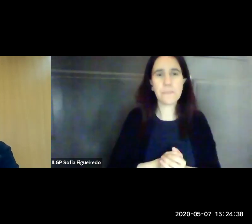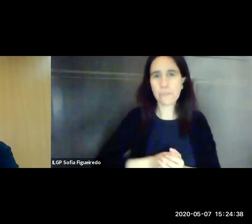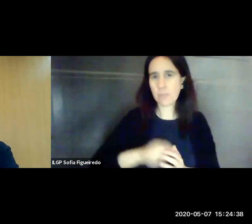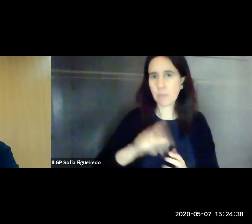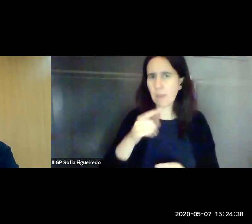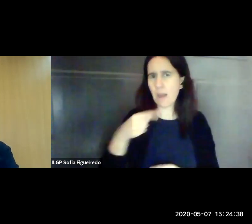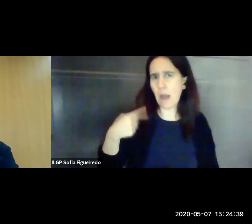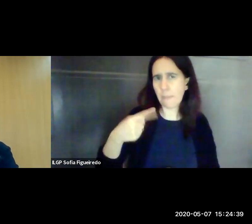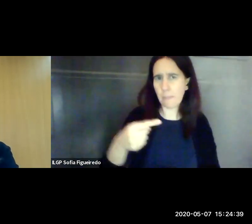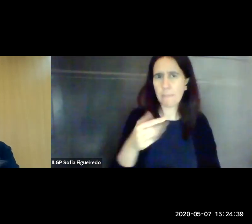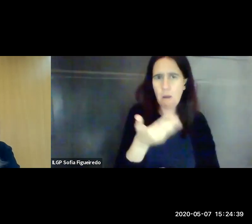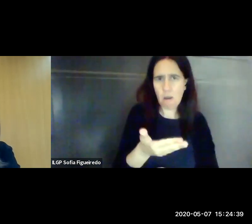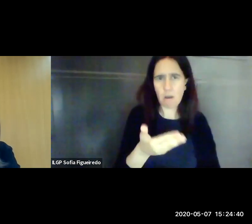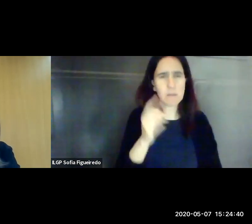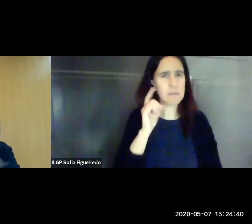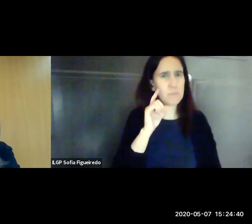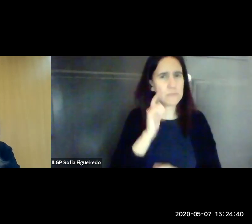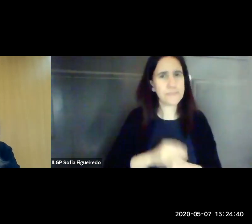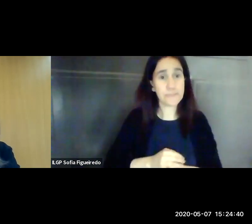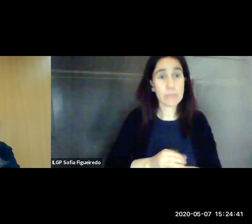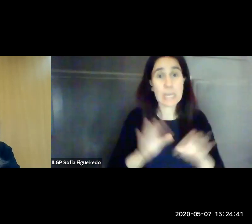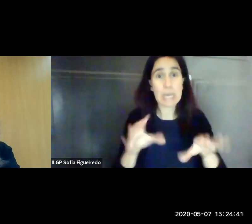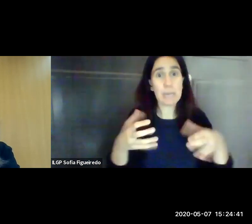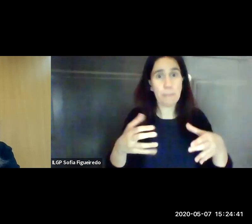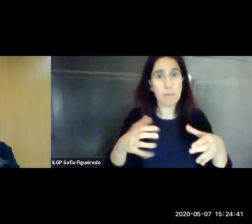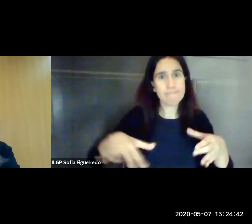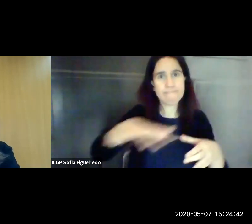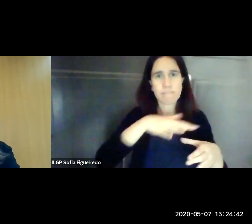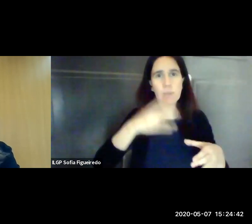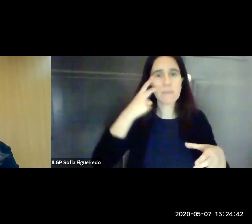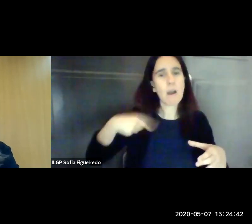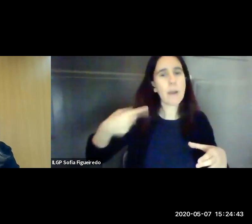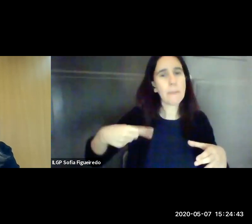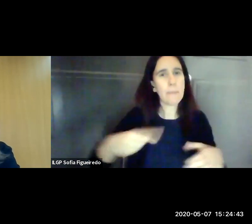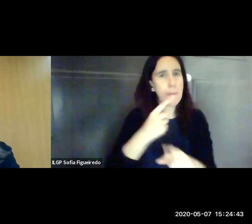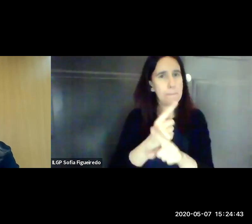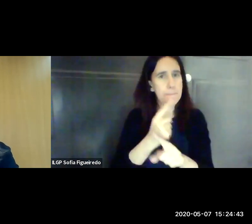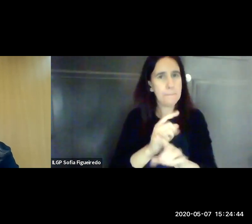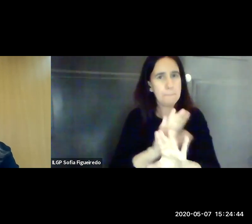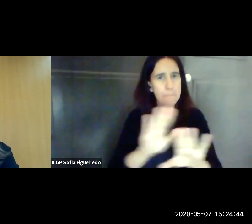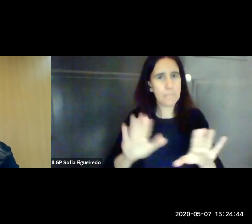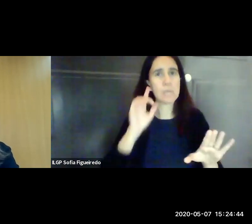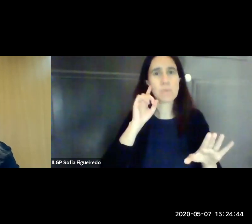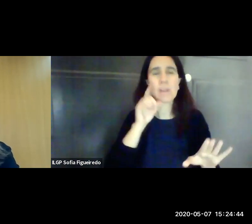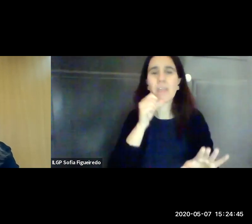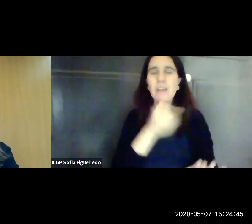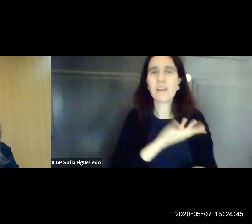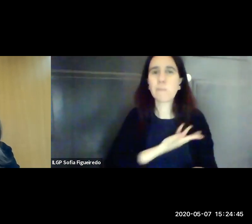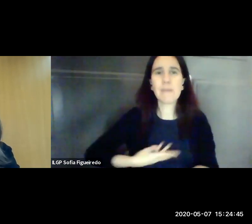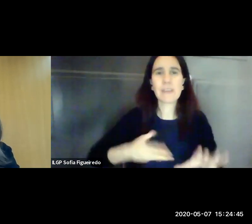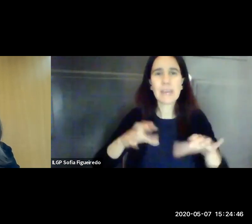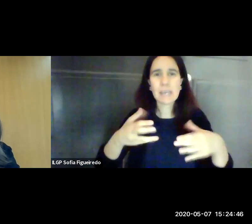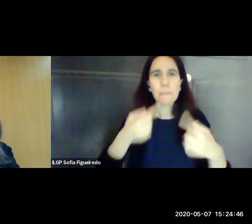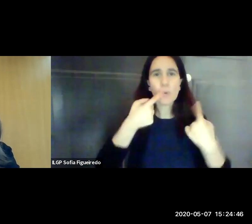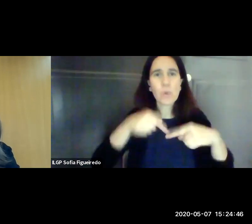importante, em termos de equipa, é importante manter as rotinas. Muitas equipas tinham regulares reuniões de equipa